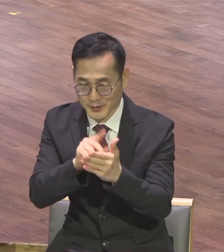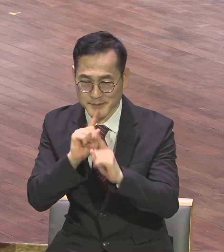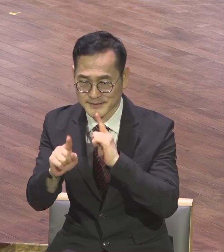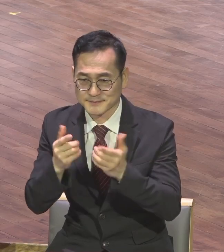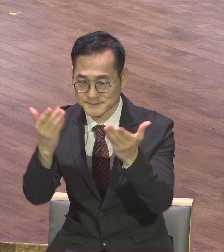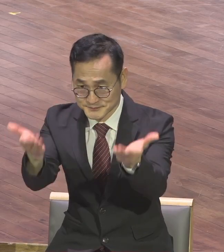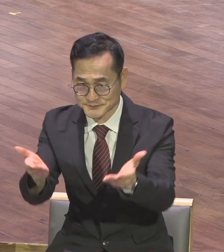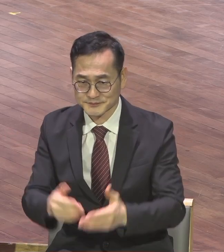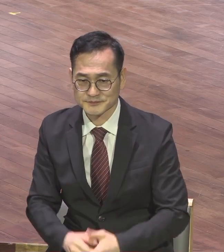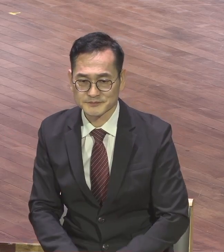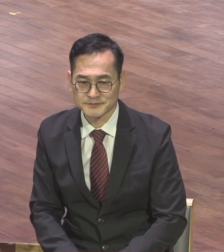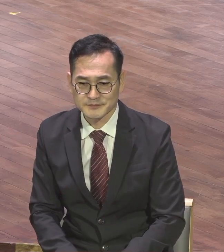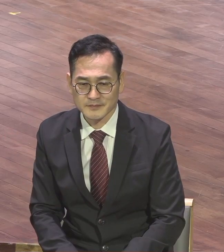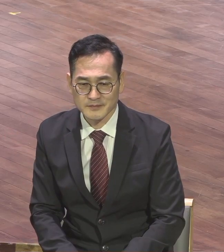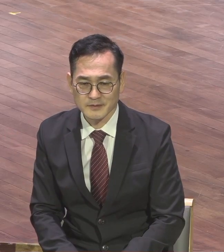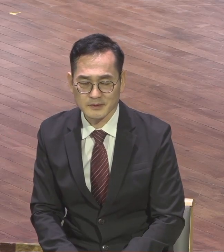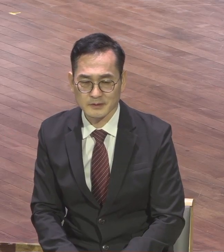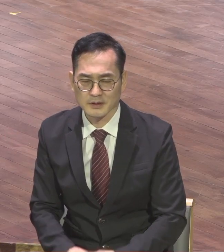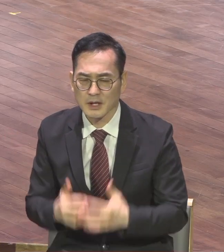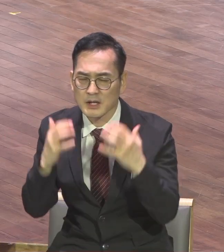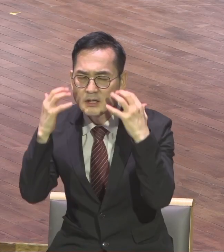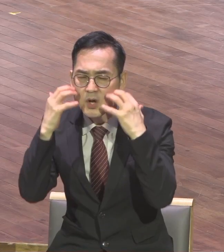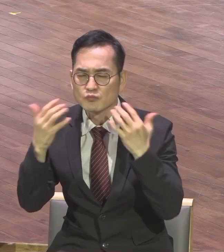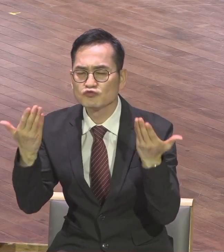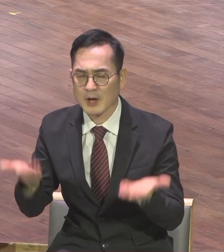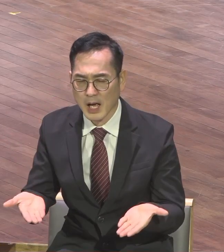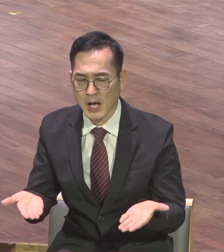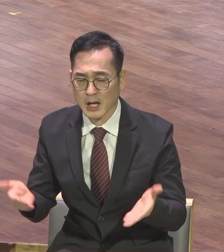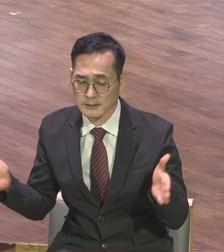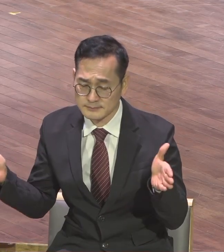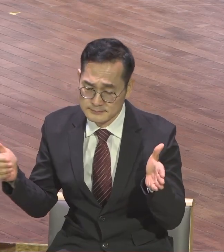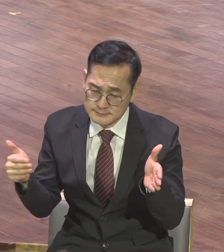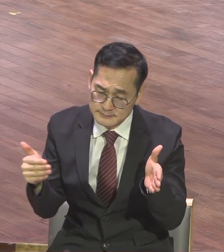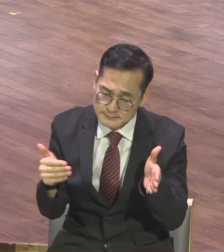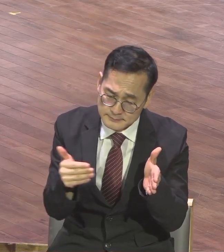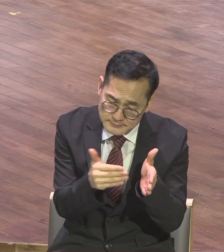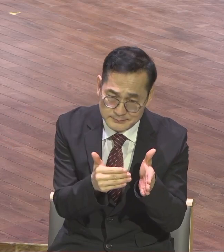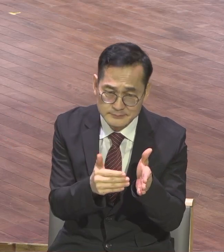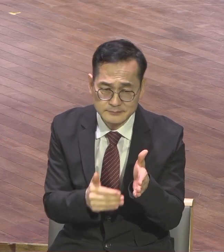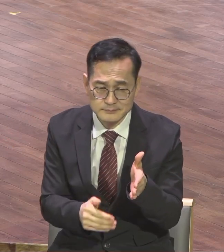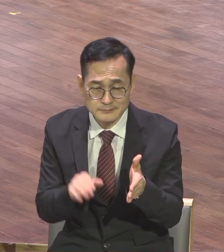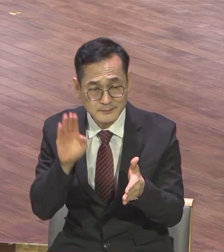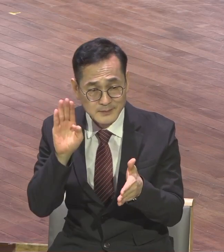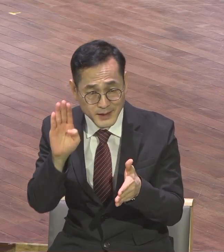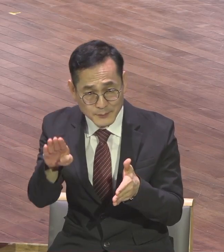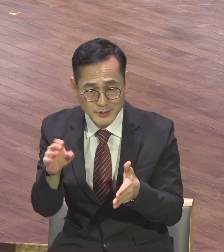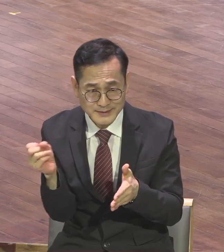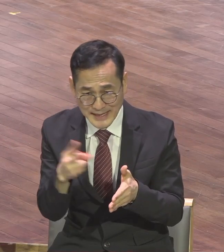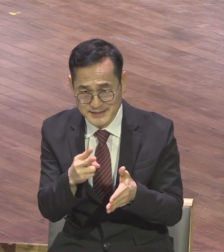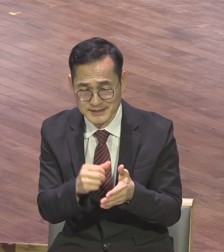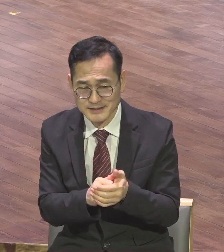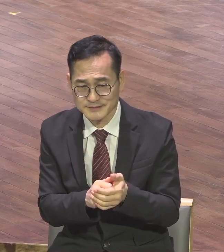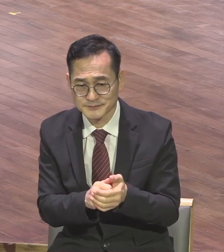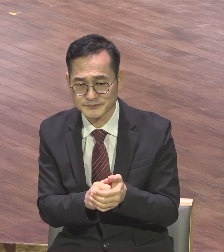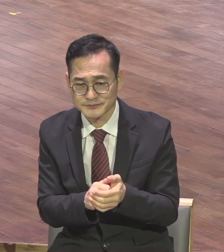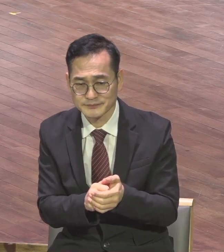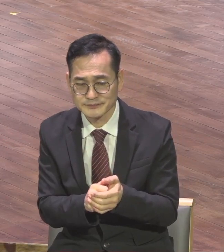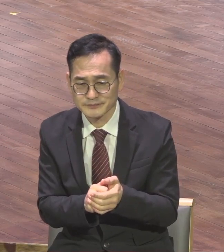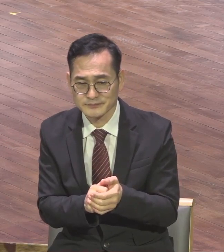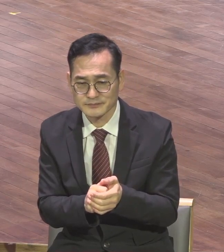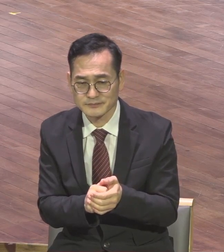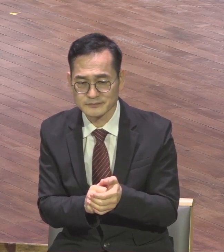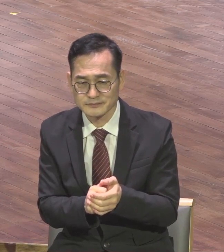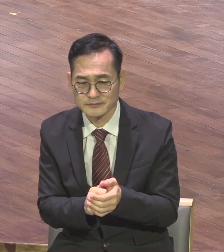드립니다. 이제 여름 휴가가 마무리가 다 되고 이제 본격적으로 하반기 사역이